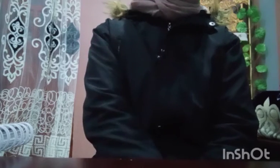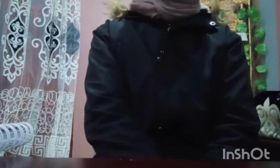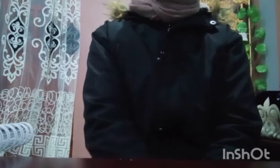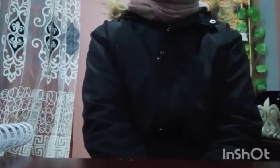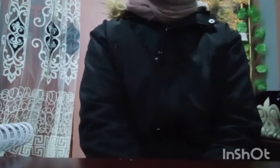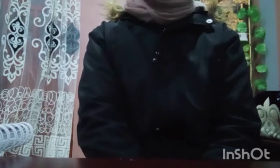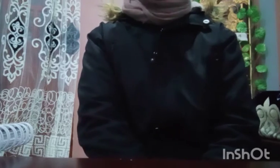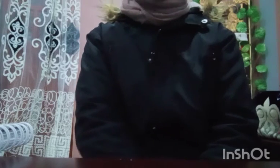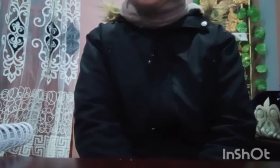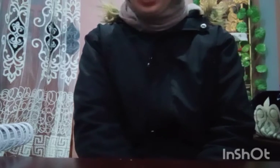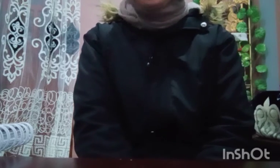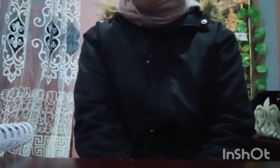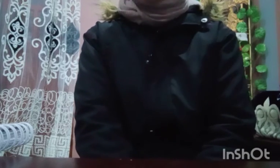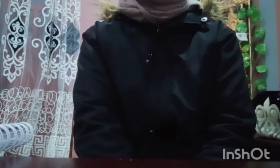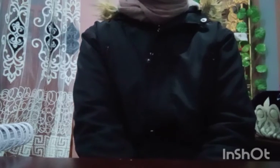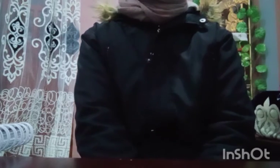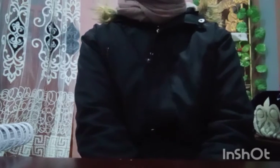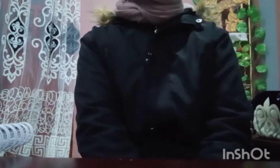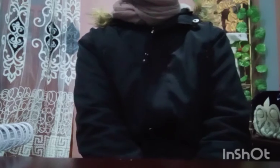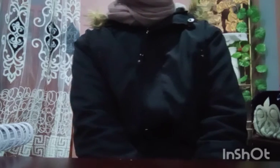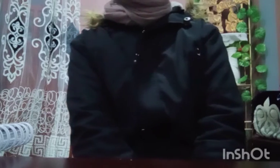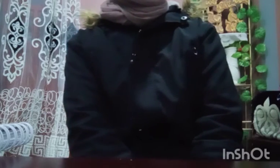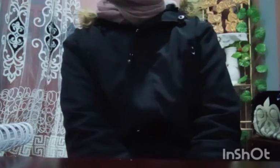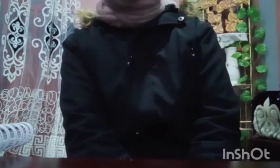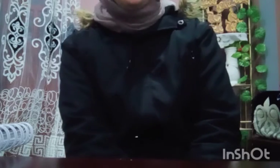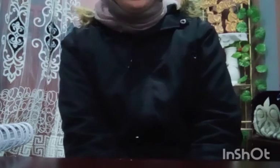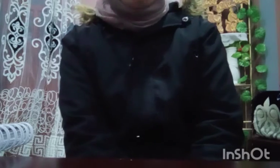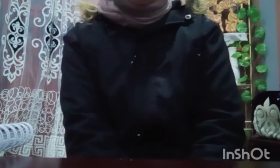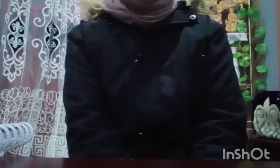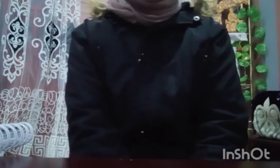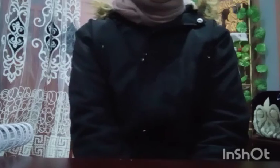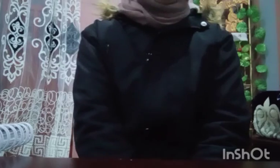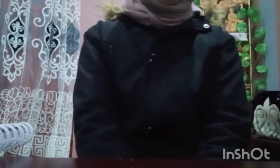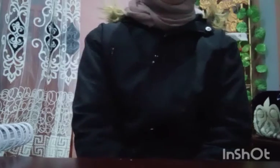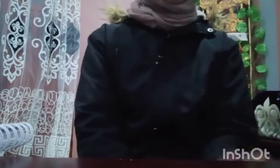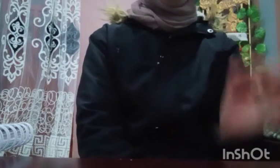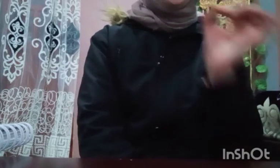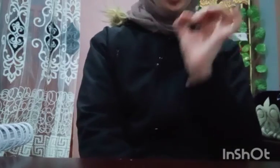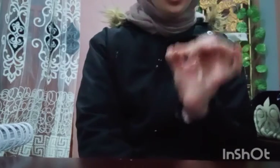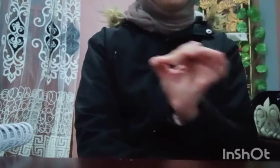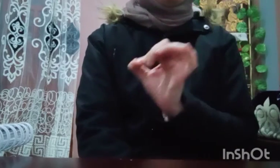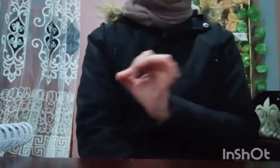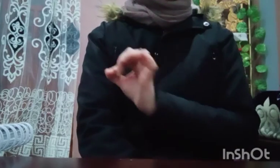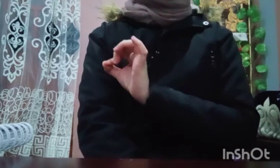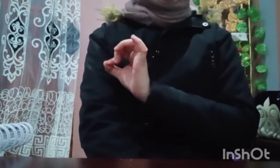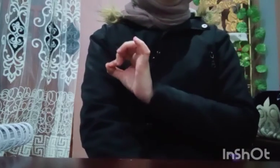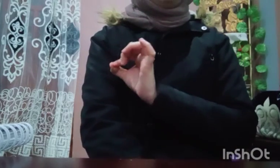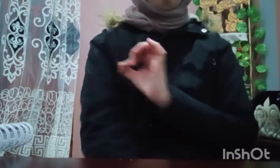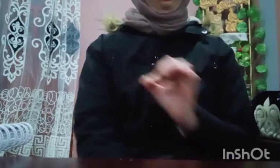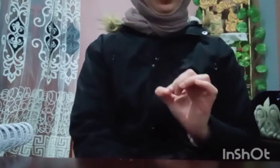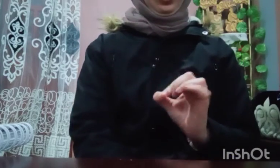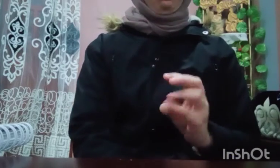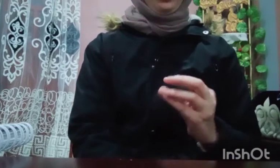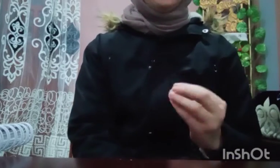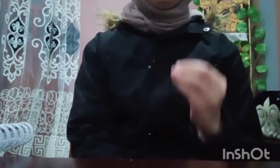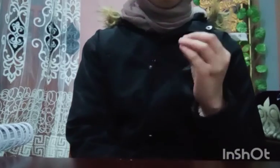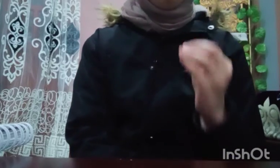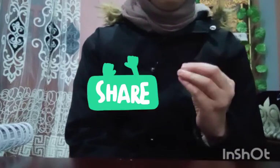يكبرني ويحفزني اكثر. طلابي ديروا الشير الاكبر عدد ممكن بهذا الفيديو،